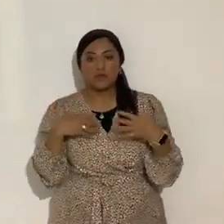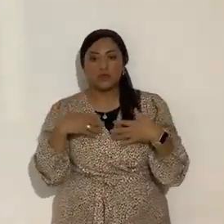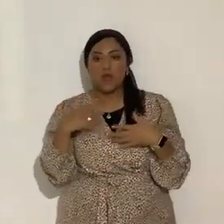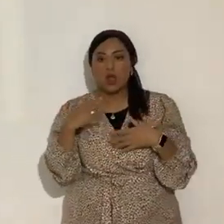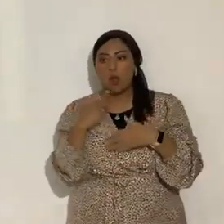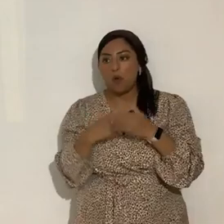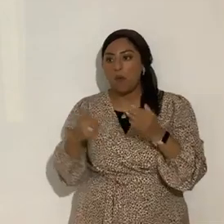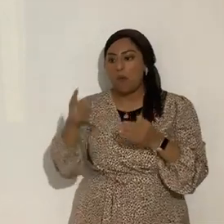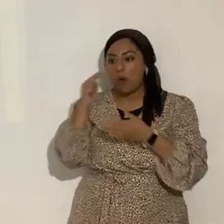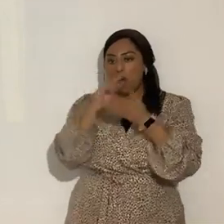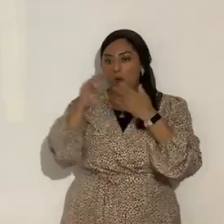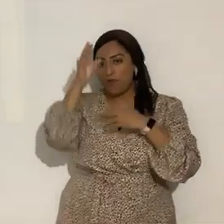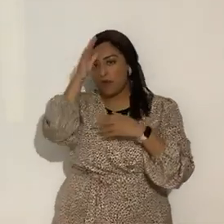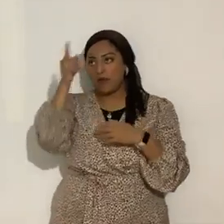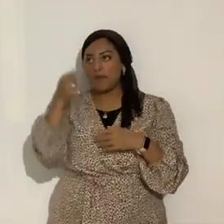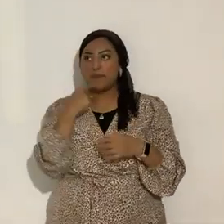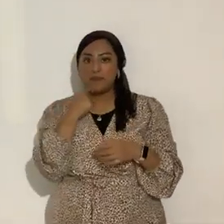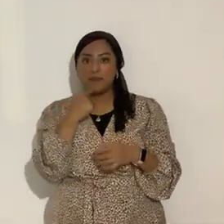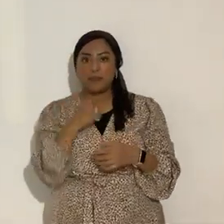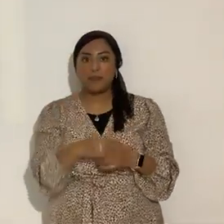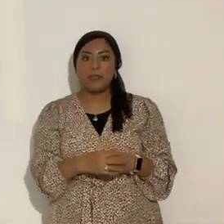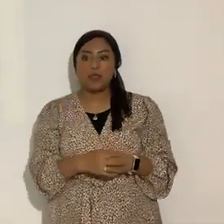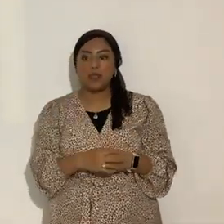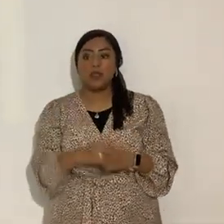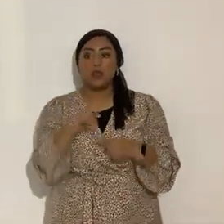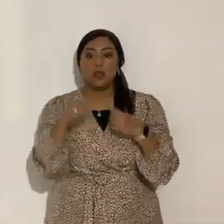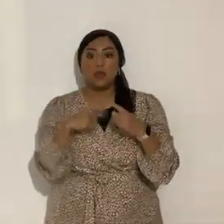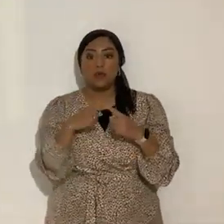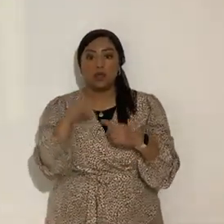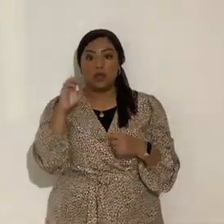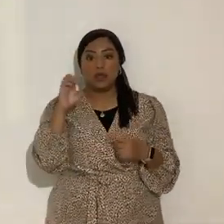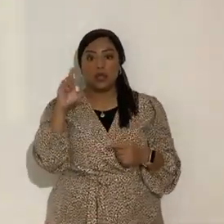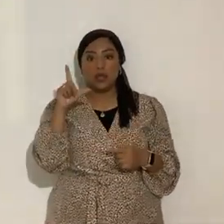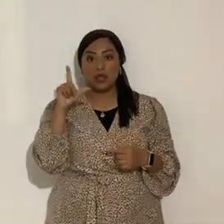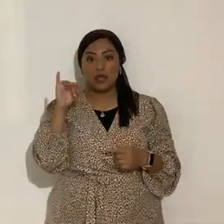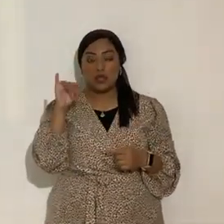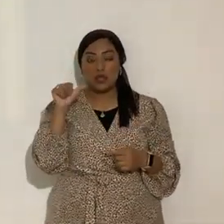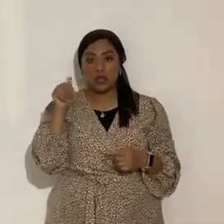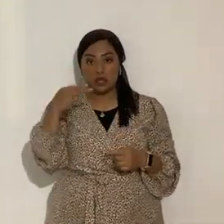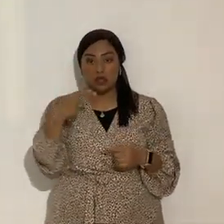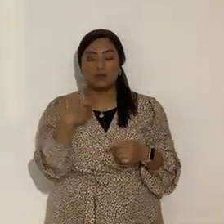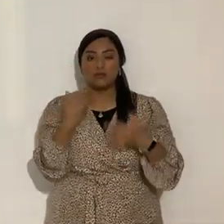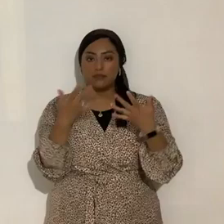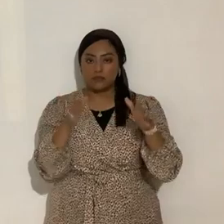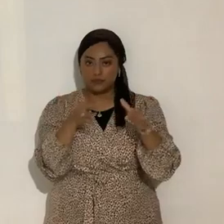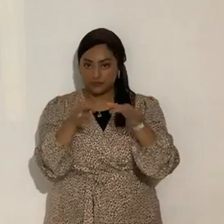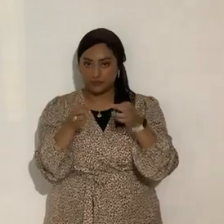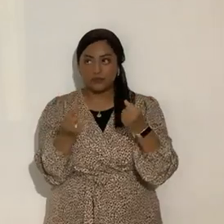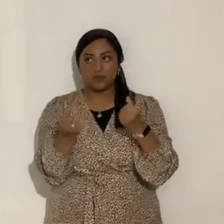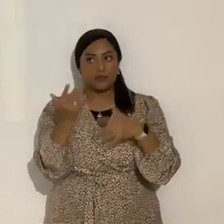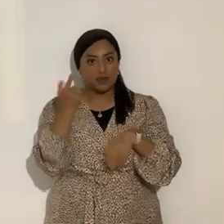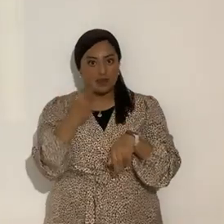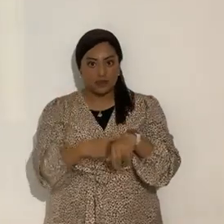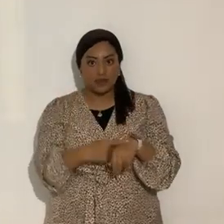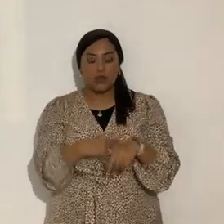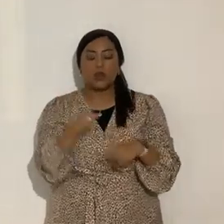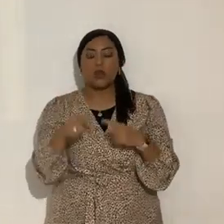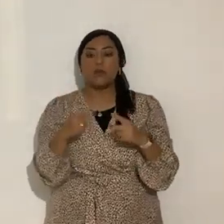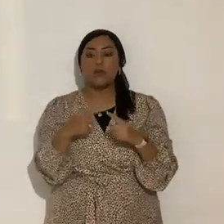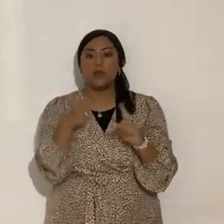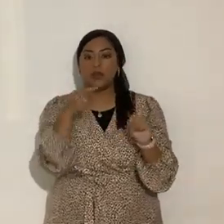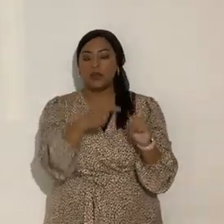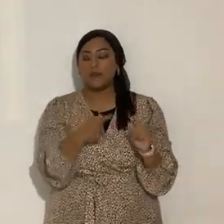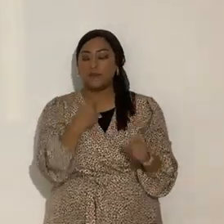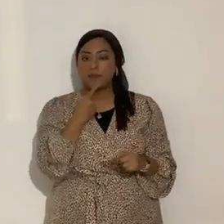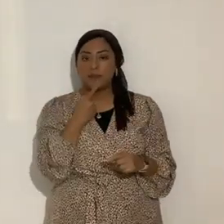diga el Todopoderoso. ¿Sí? Cuando Elías, eso yo ya lo he explicado varias veces en las ministraciones,